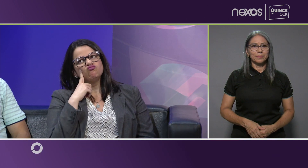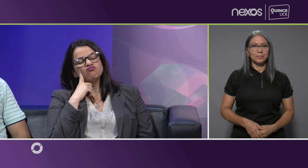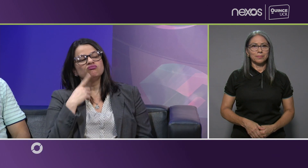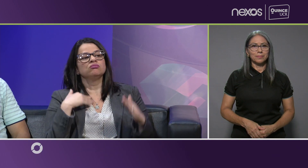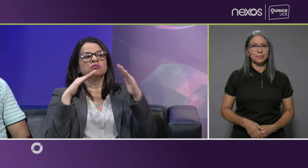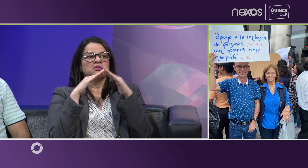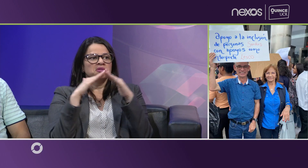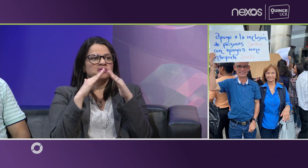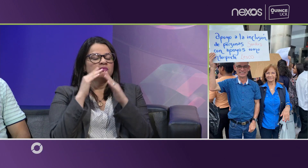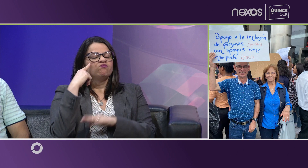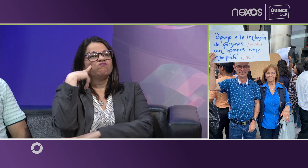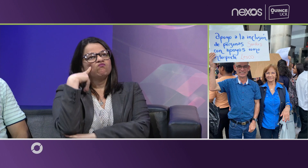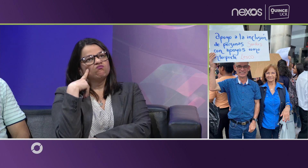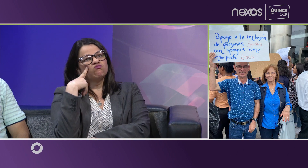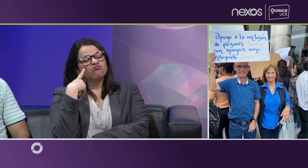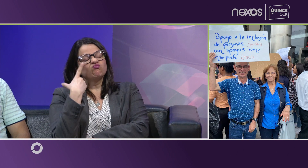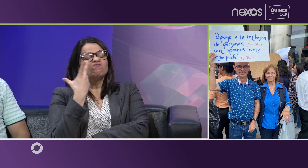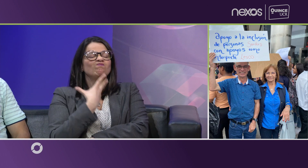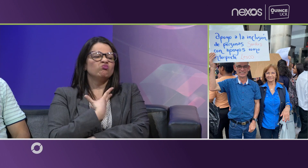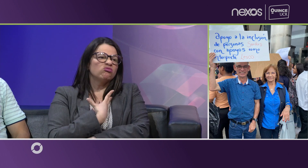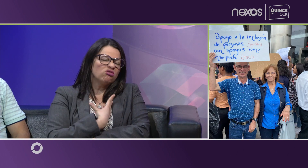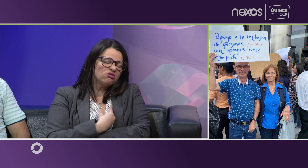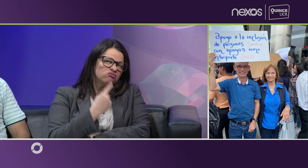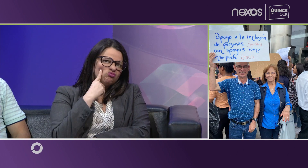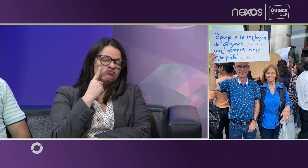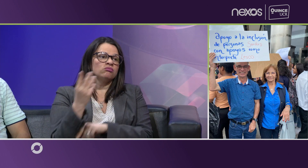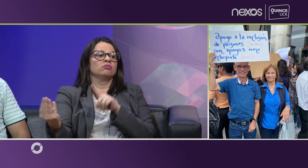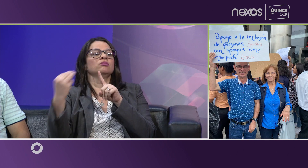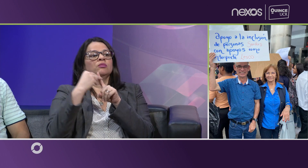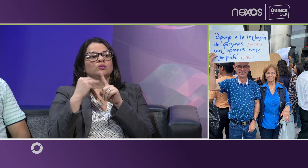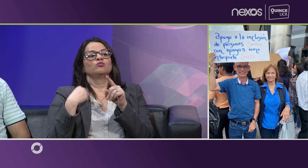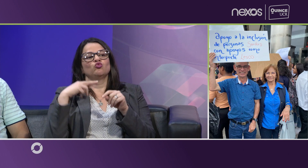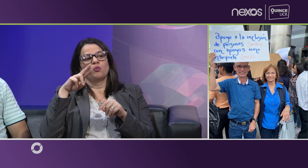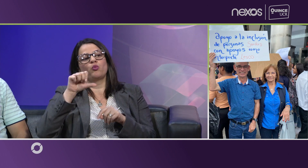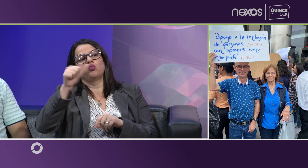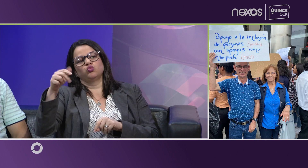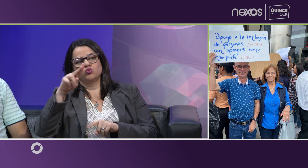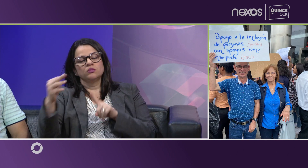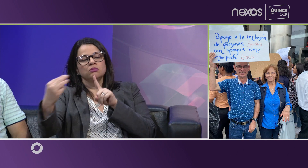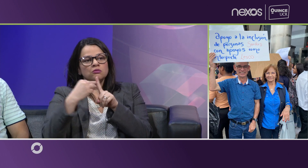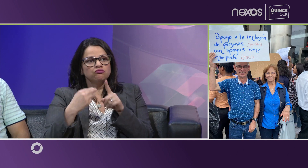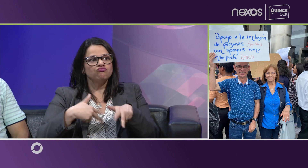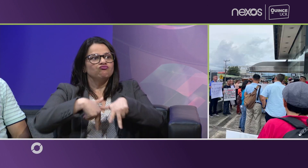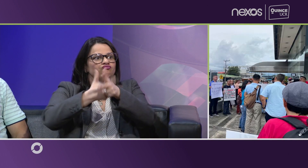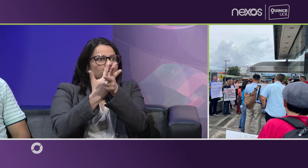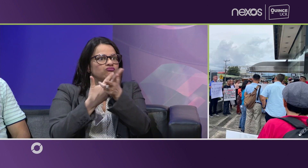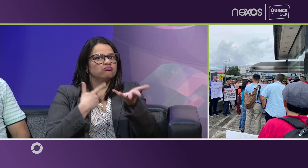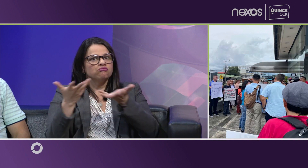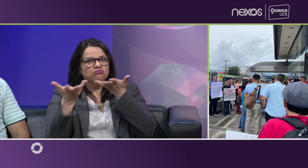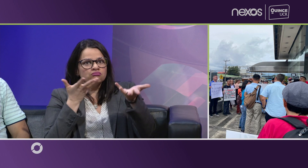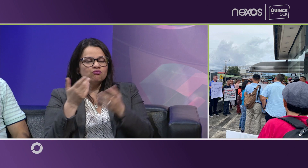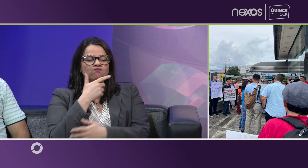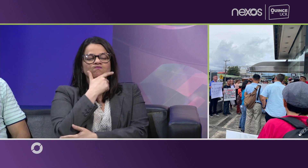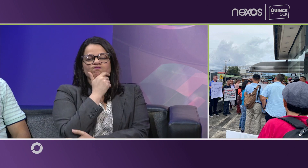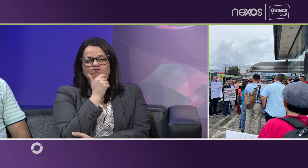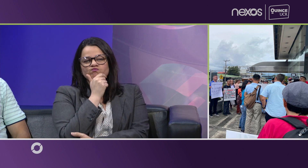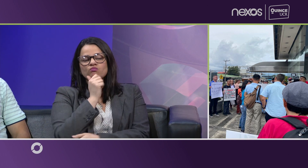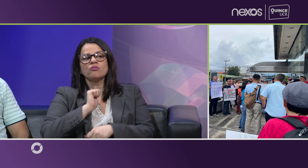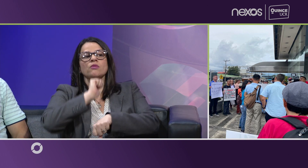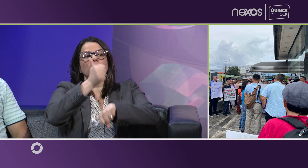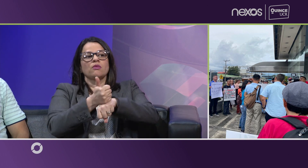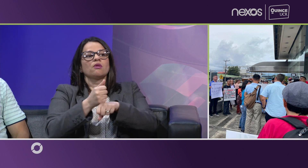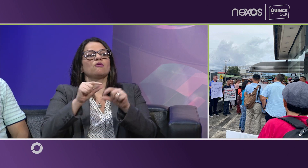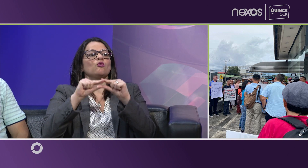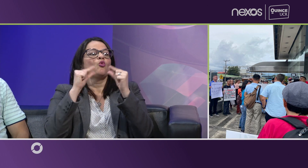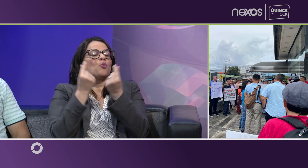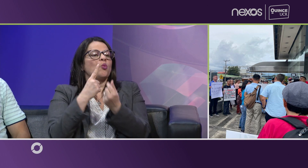mucha frustración, ¿verdad? Y bueno, yo estaba en mi casa pensando, estaba muy triste y me llegó un mensaje de otro compañero. Nos videollamábamos y